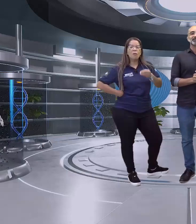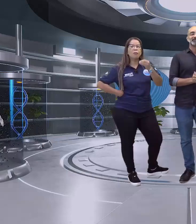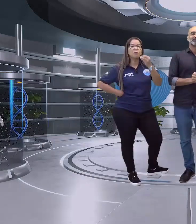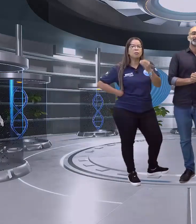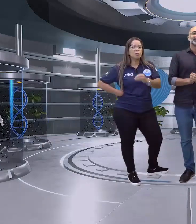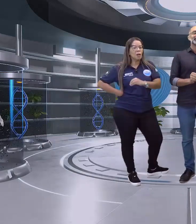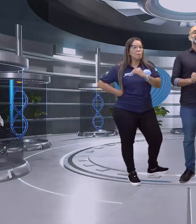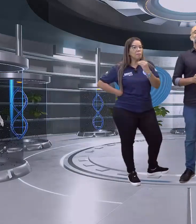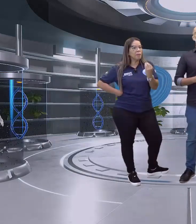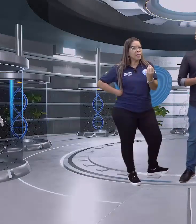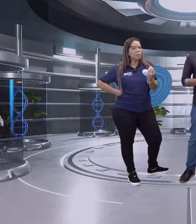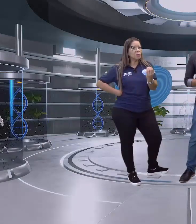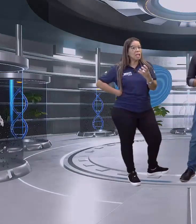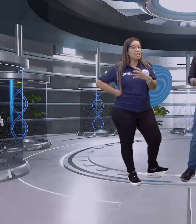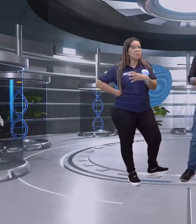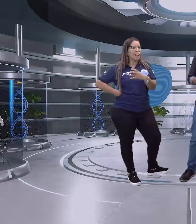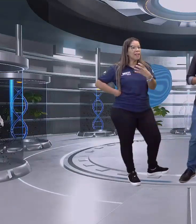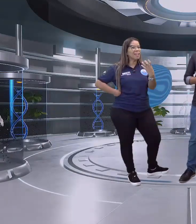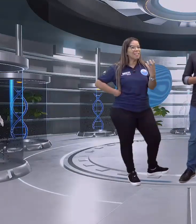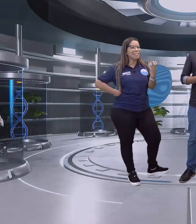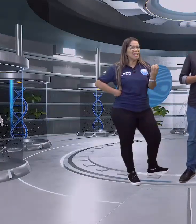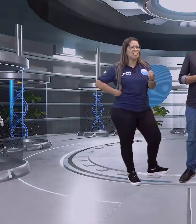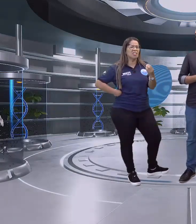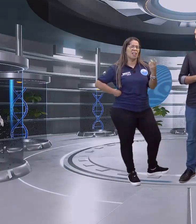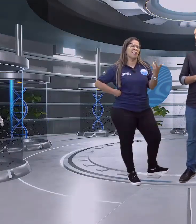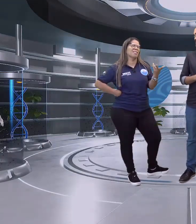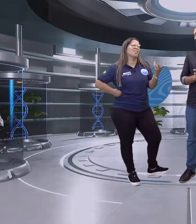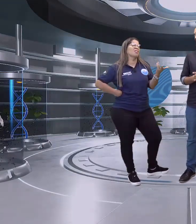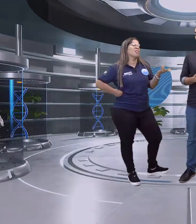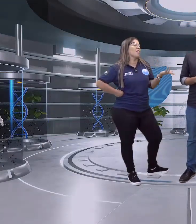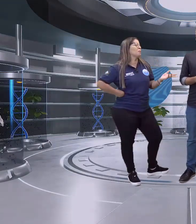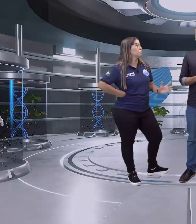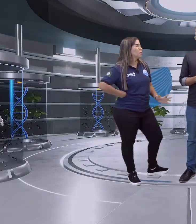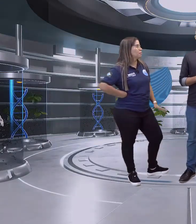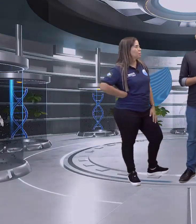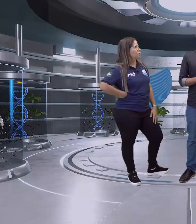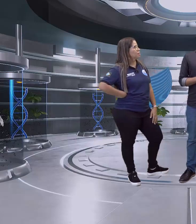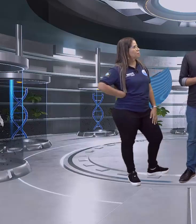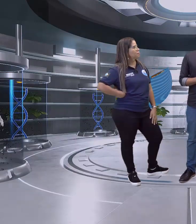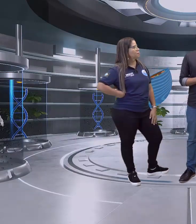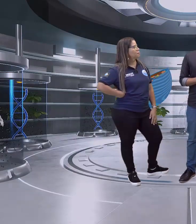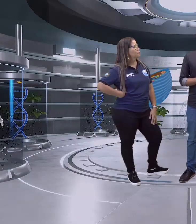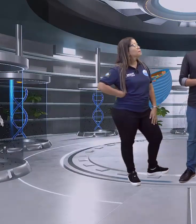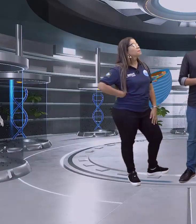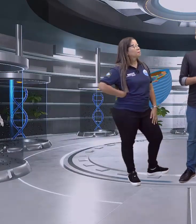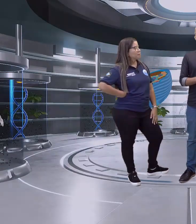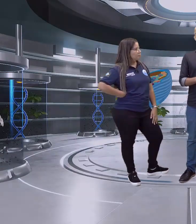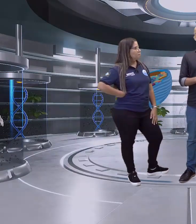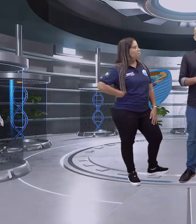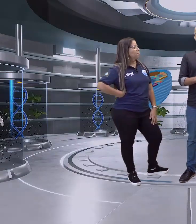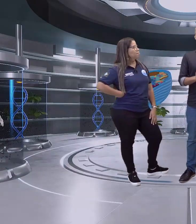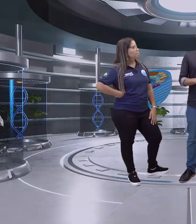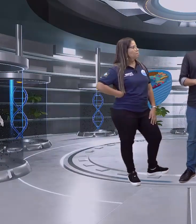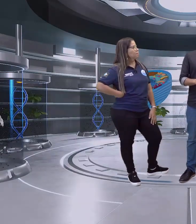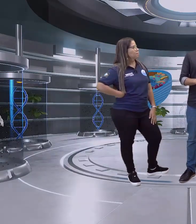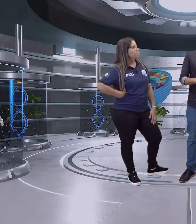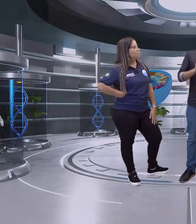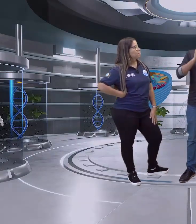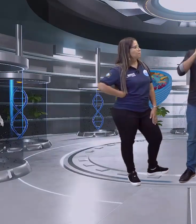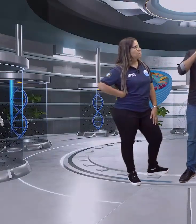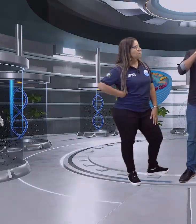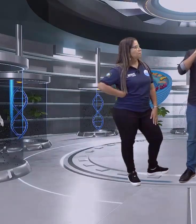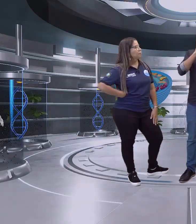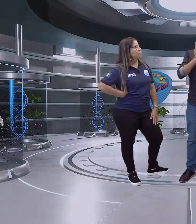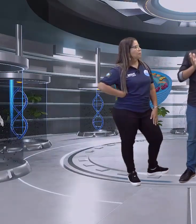órgãos, funcionamentos, as variedades de raízes de caule. As adaptações, né? Galera, não se